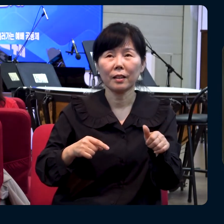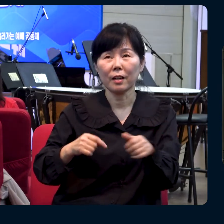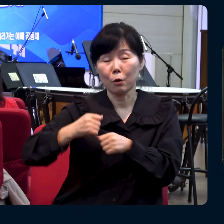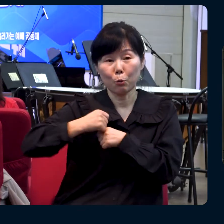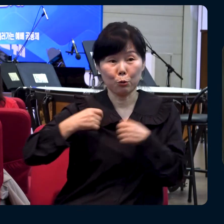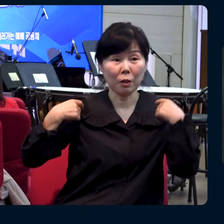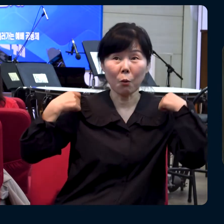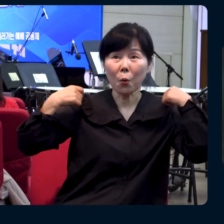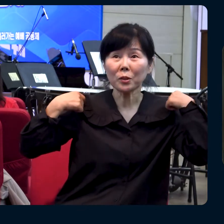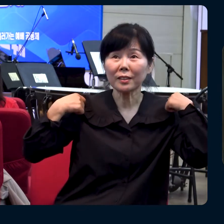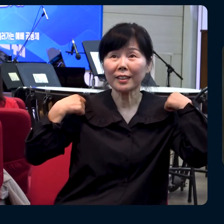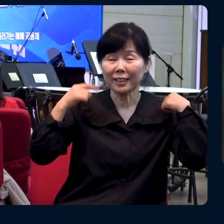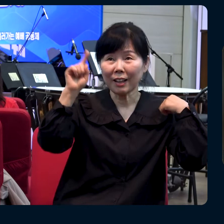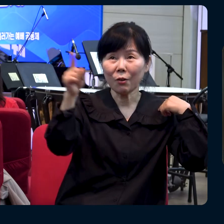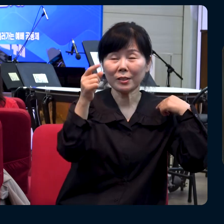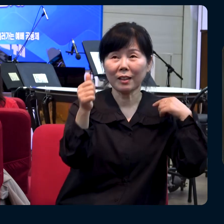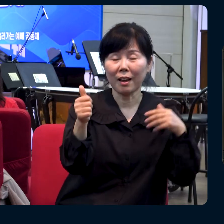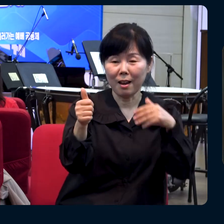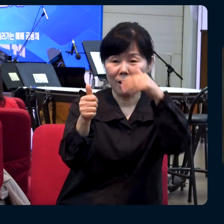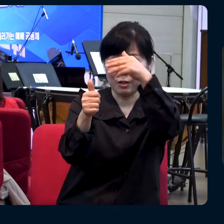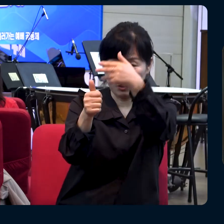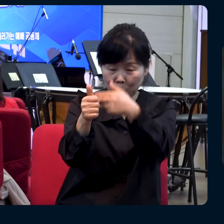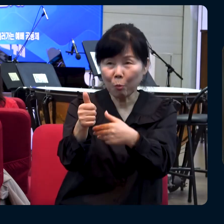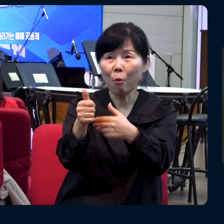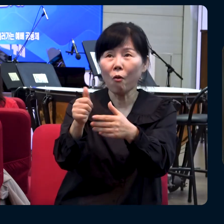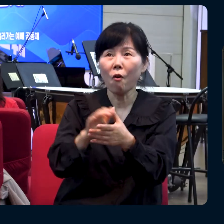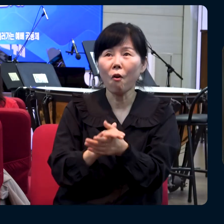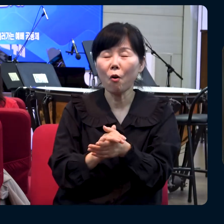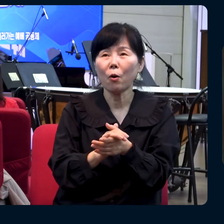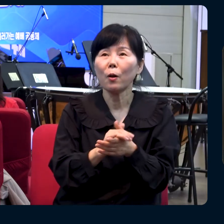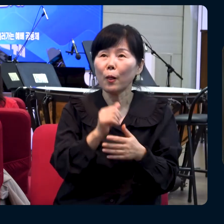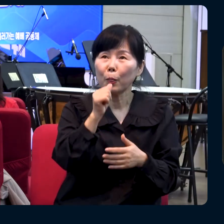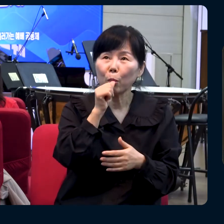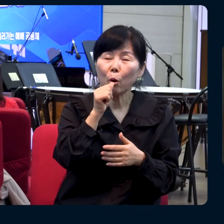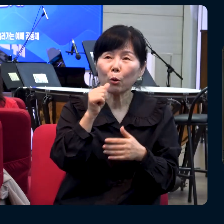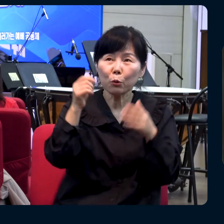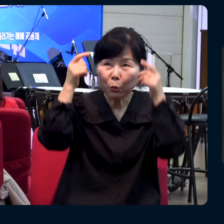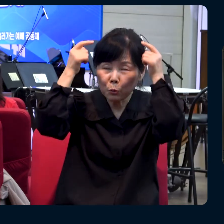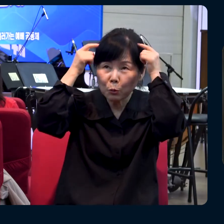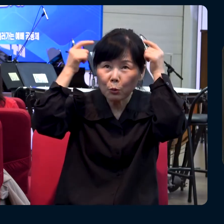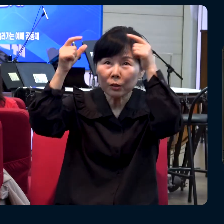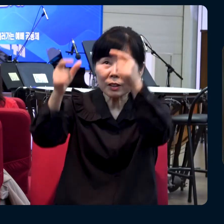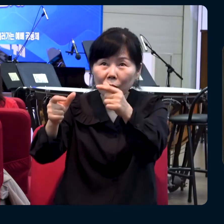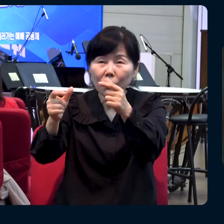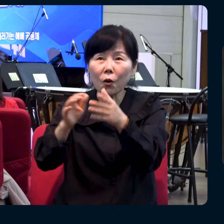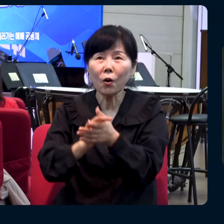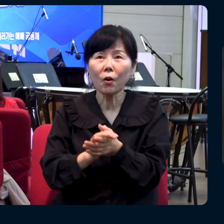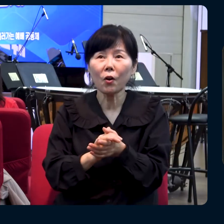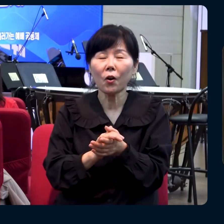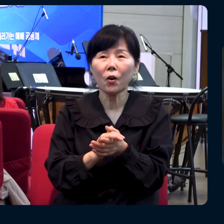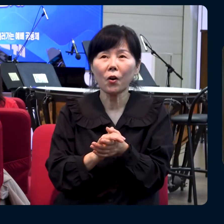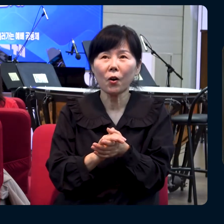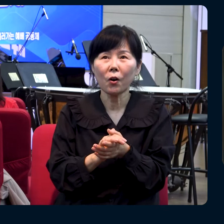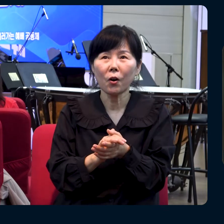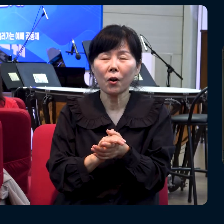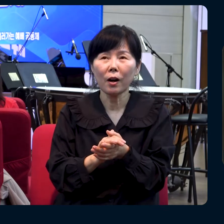군복을 다윗에게 입히고 노투구를 그의 머리에 씌우고 또 그에게 뭐를 입혔어요?